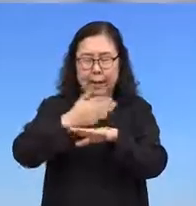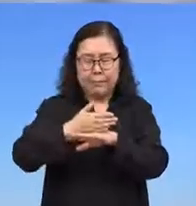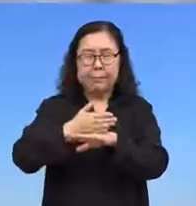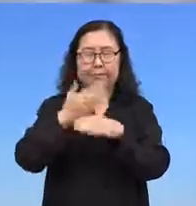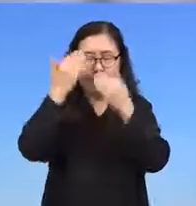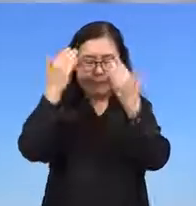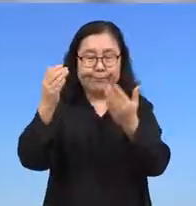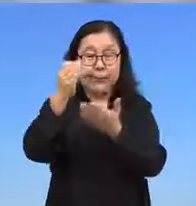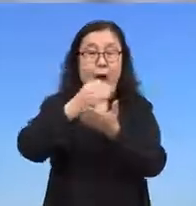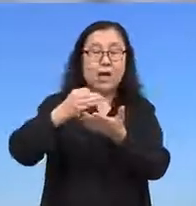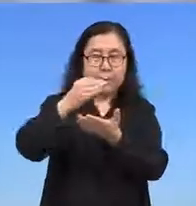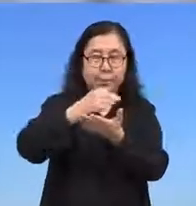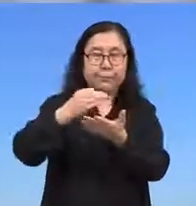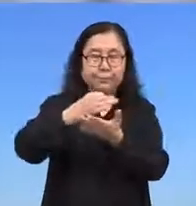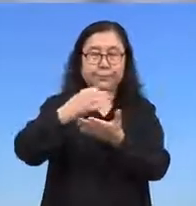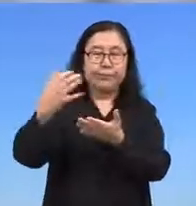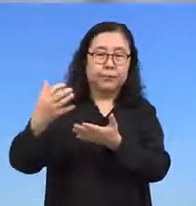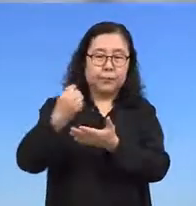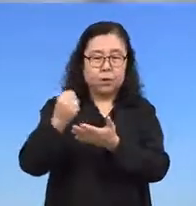헌금으로,